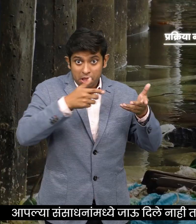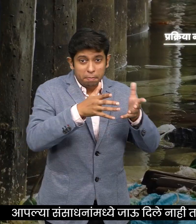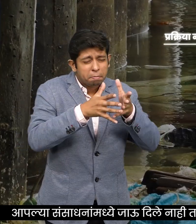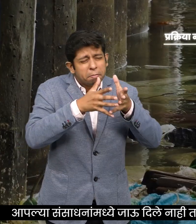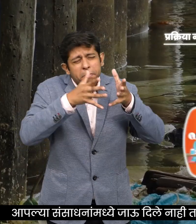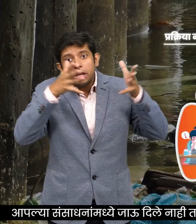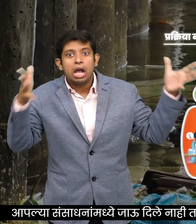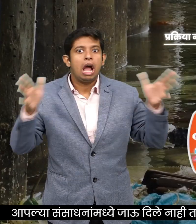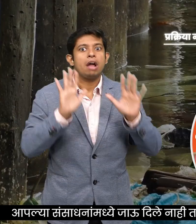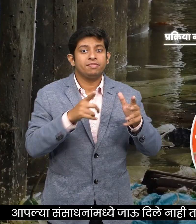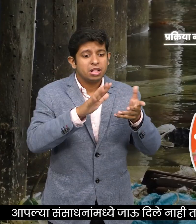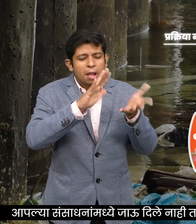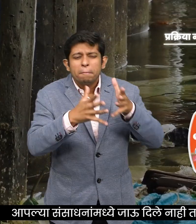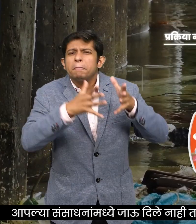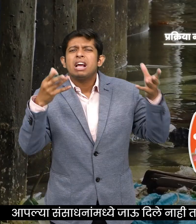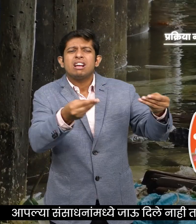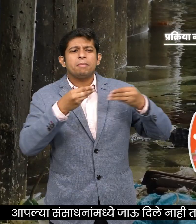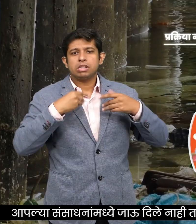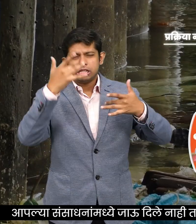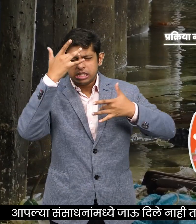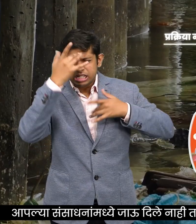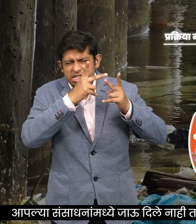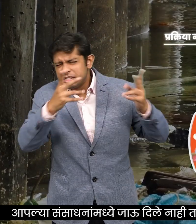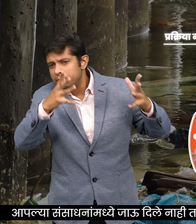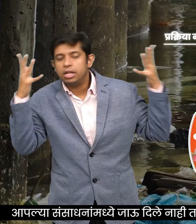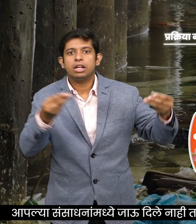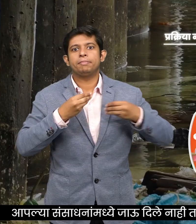ते मोठ्या प्रमाणात आजारांना कारणीभूत ठरते.